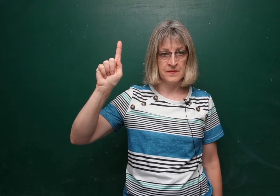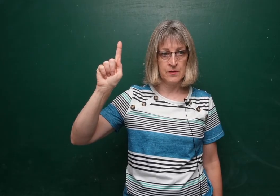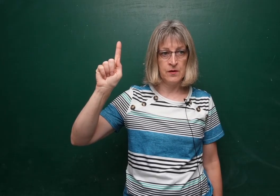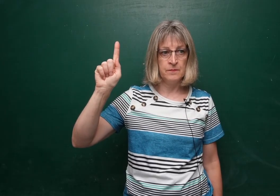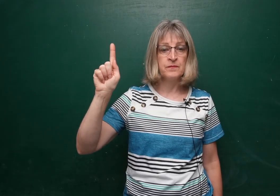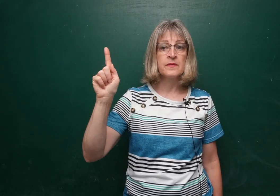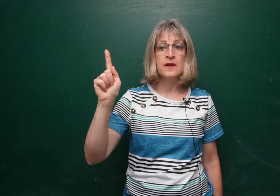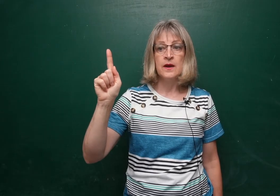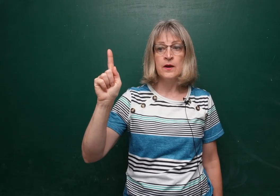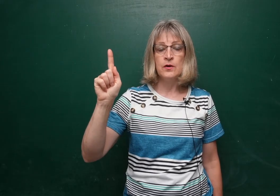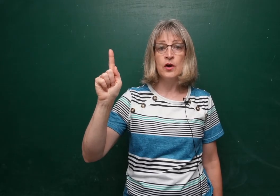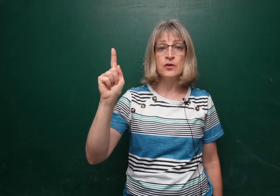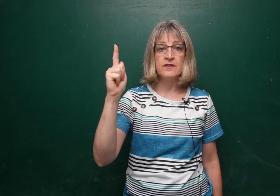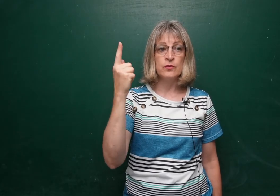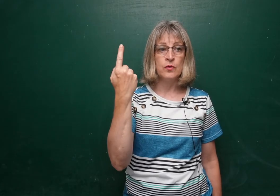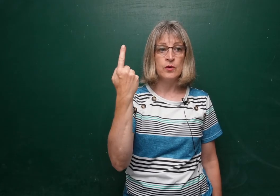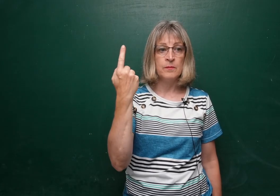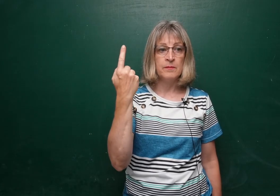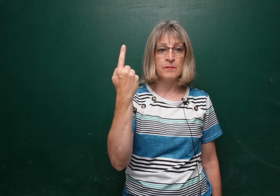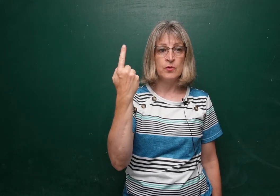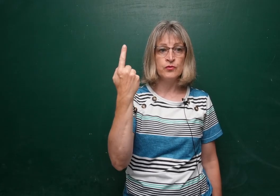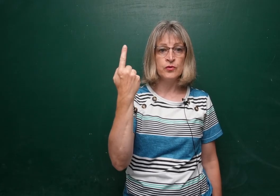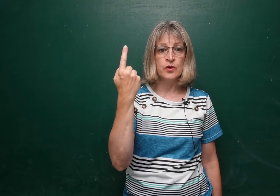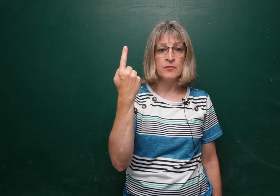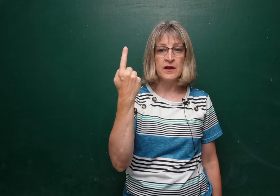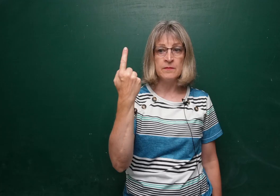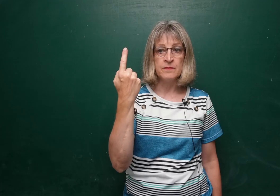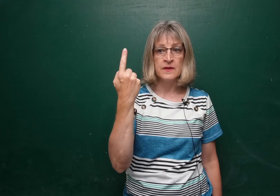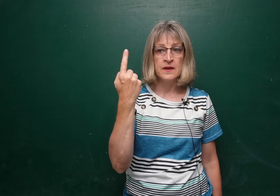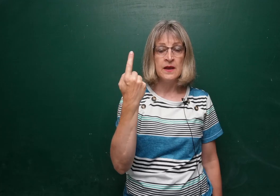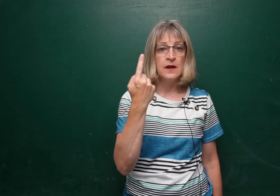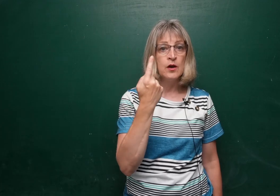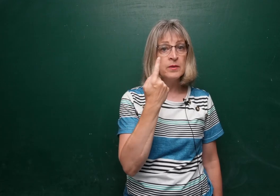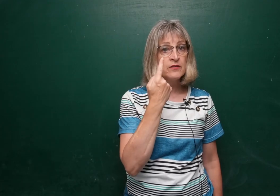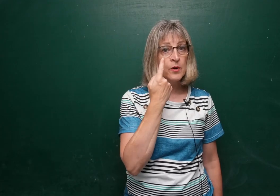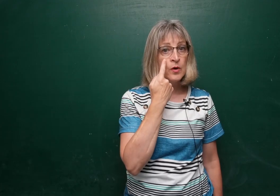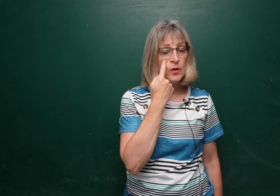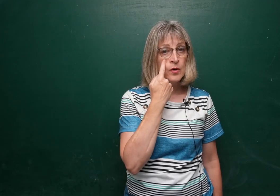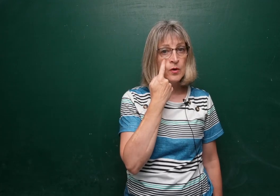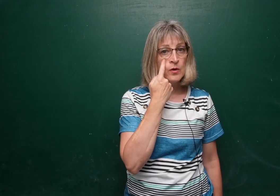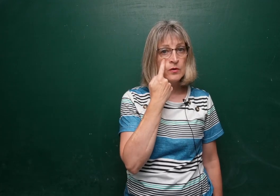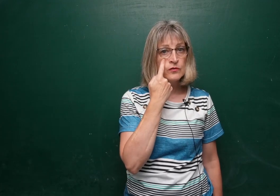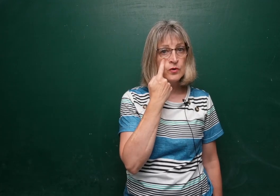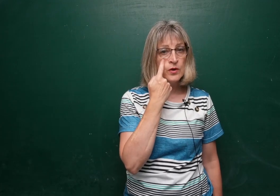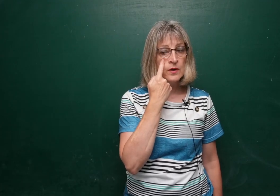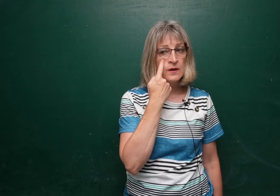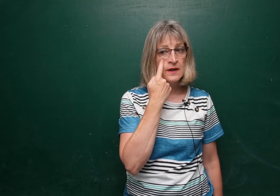D'accord? L'orientation, on tourne comme ça. L'emplacement sous l'œil et